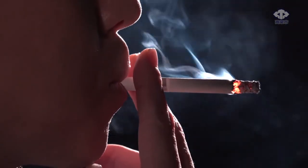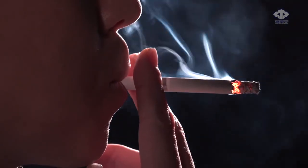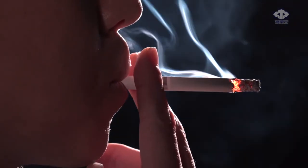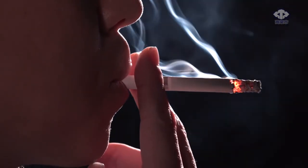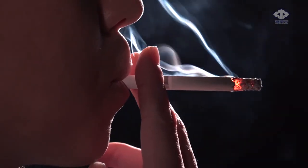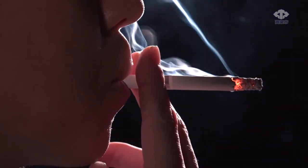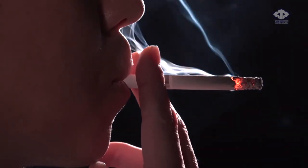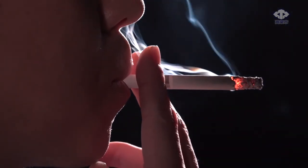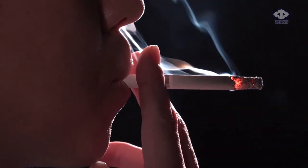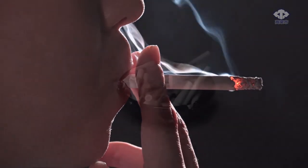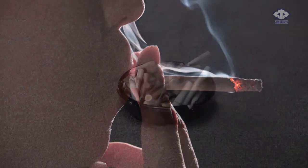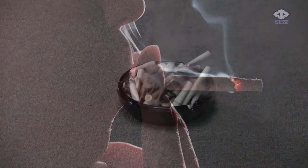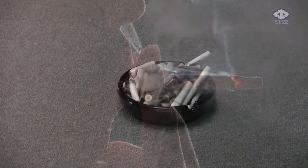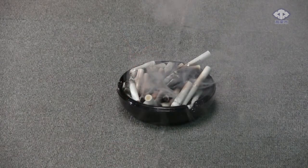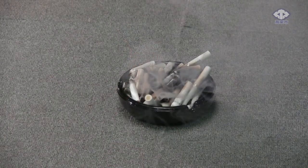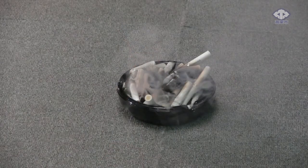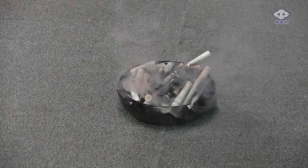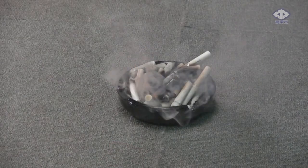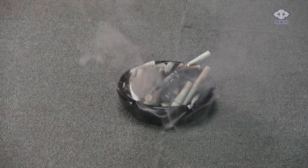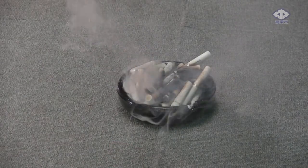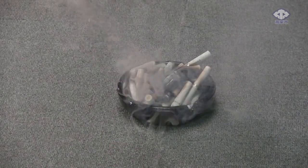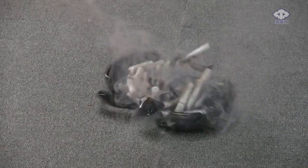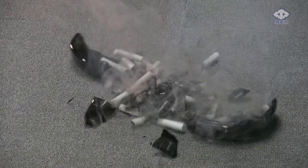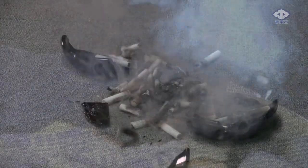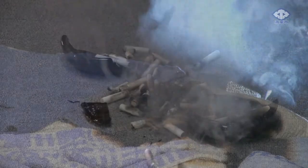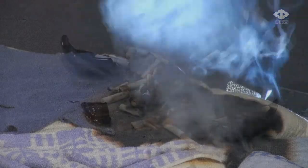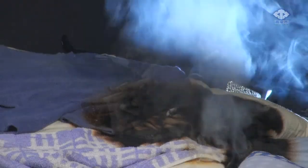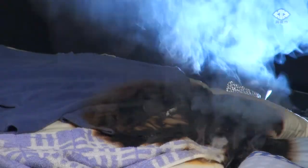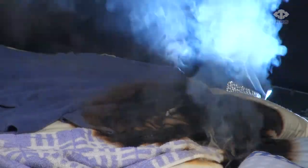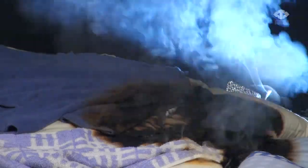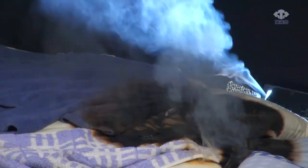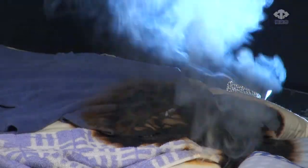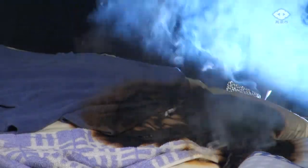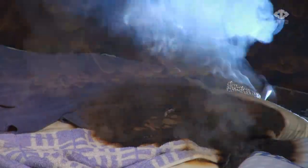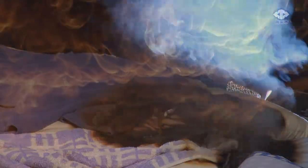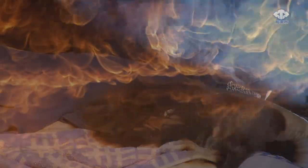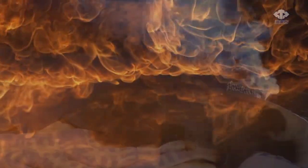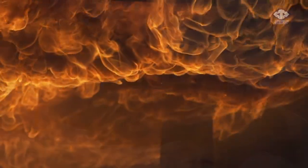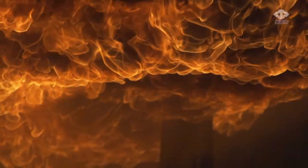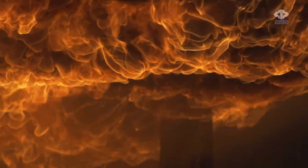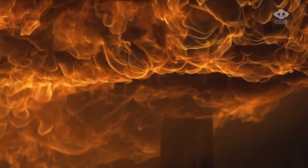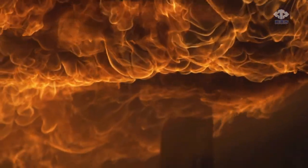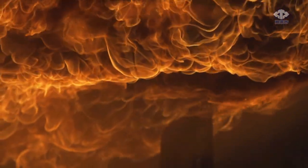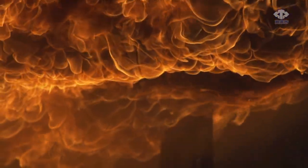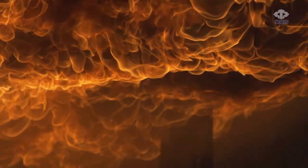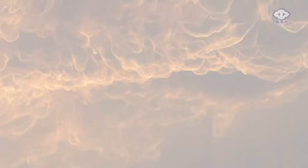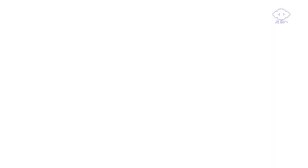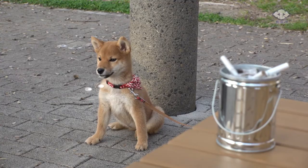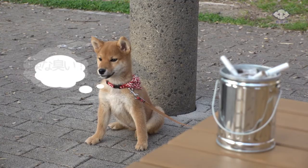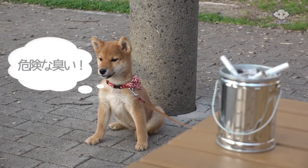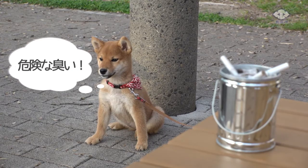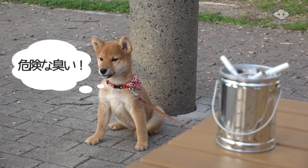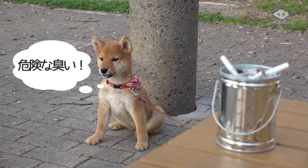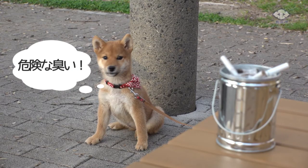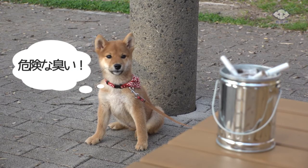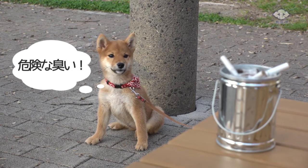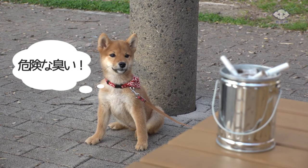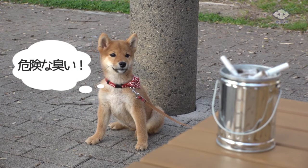小さく見えてとても危険なタバコの火、本当に恐ろしいタバコ火災から大切な人を守るため